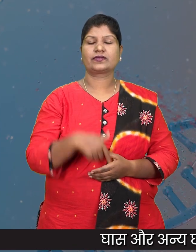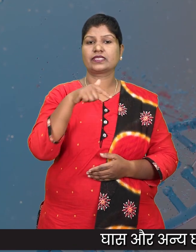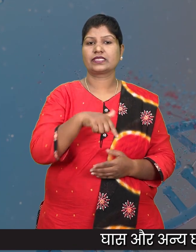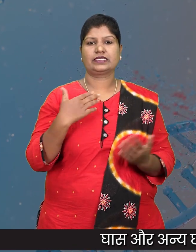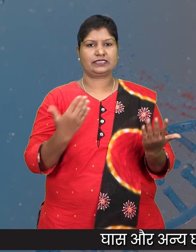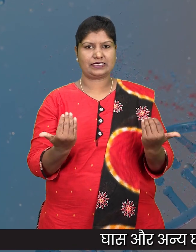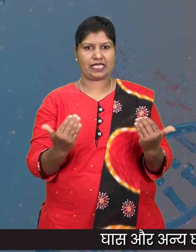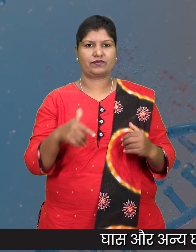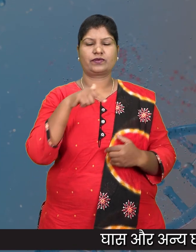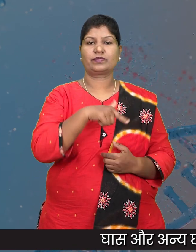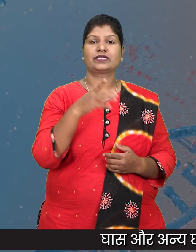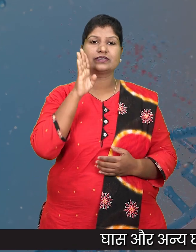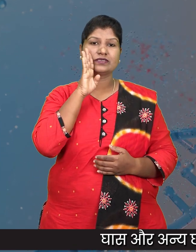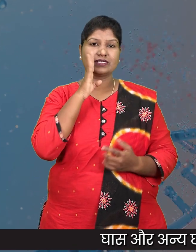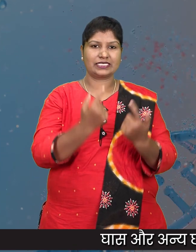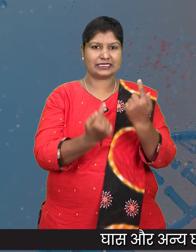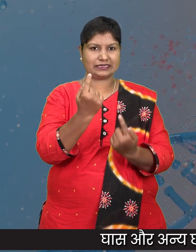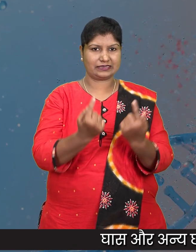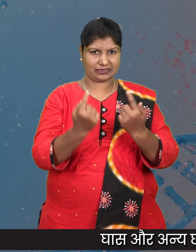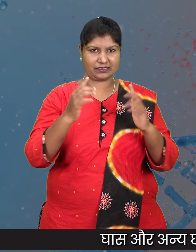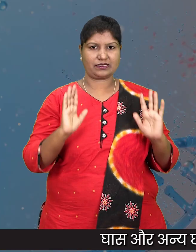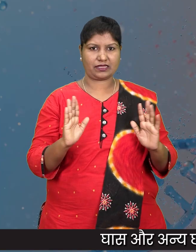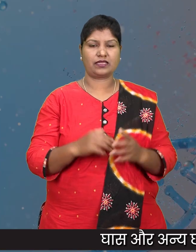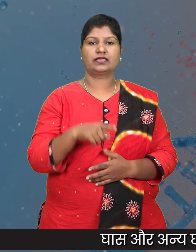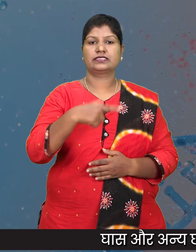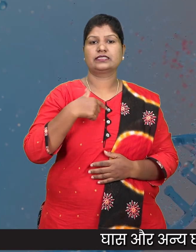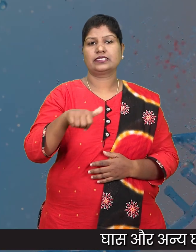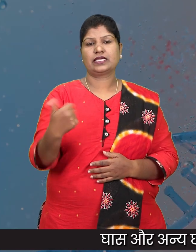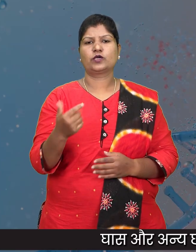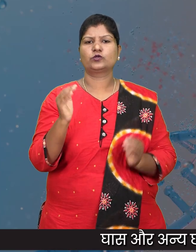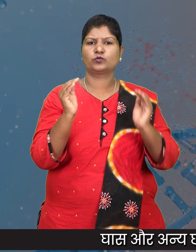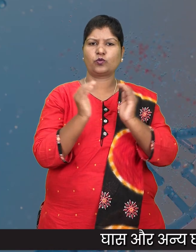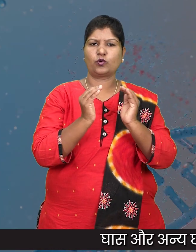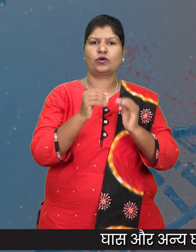घास और अन्य छोटे पौधों की उपलब्धता कम हो रही थी।